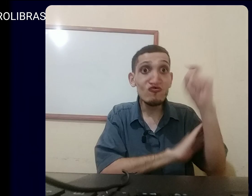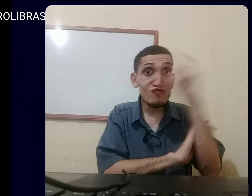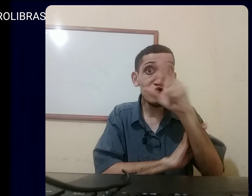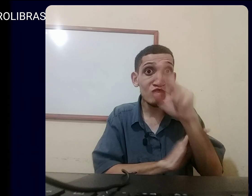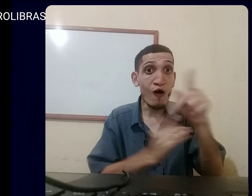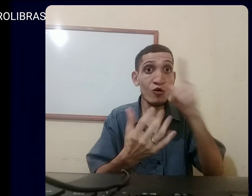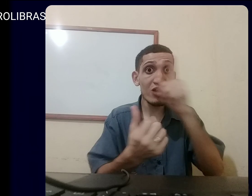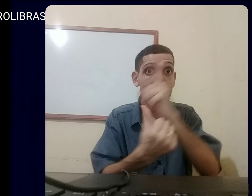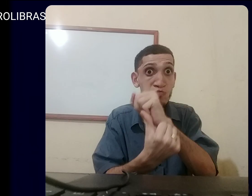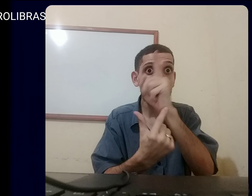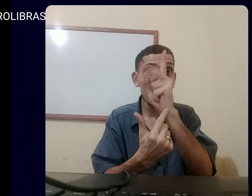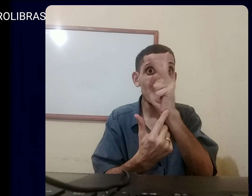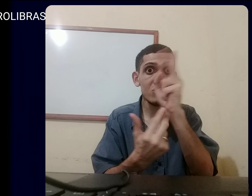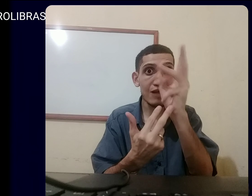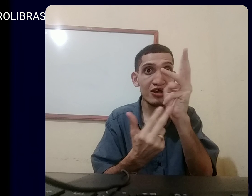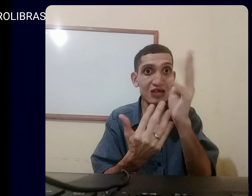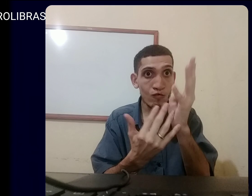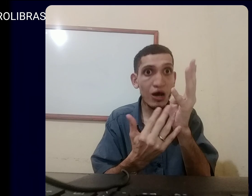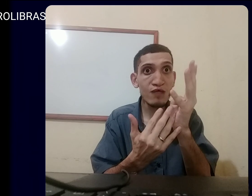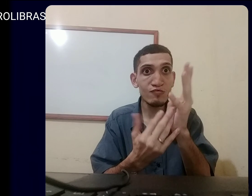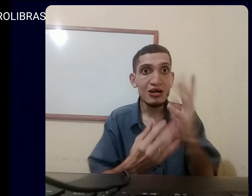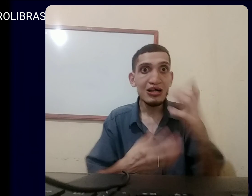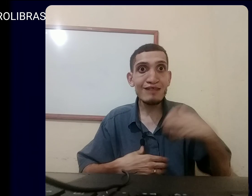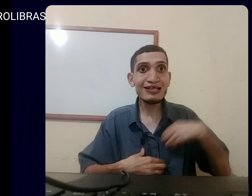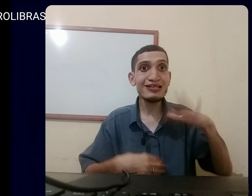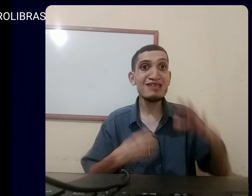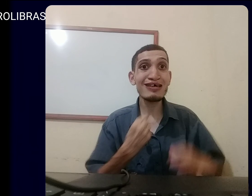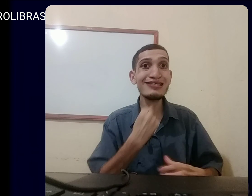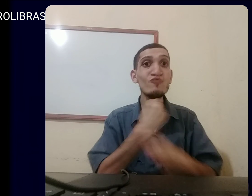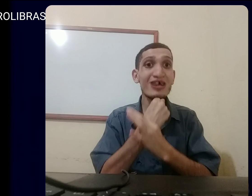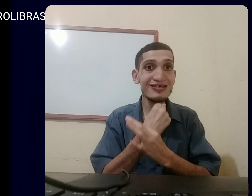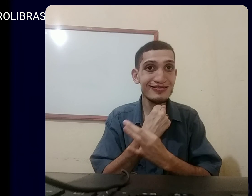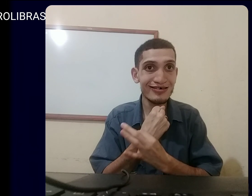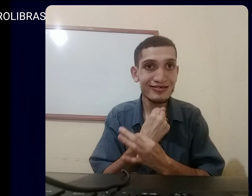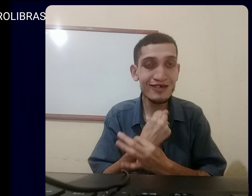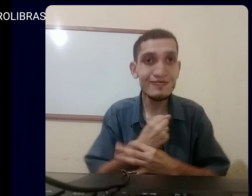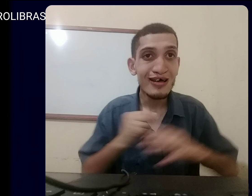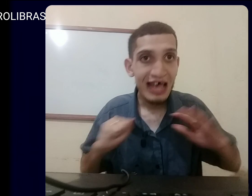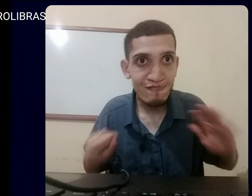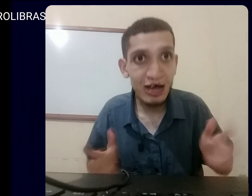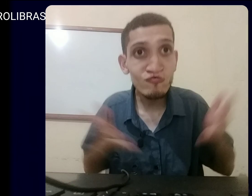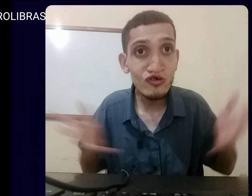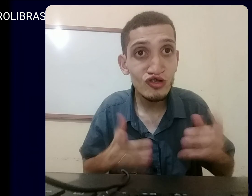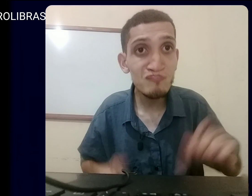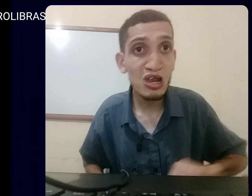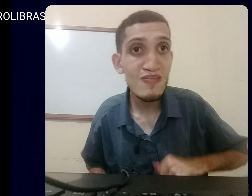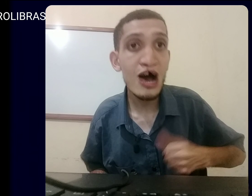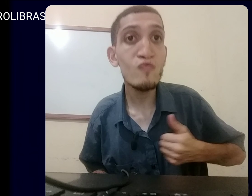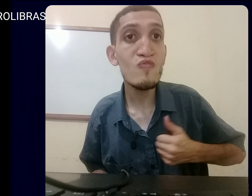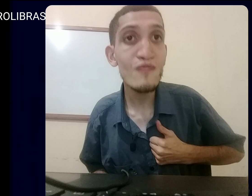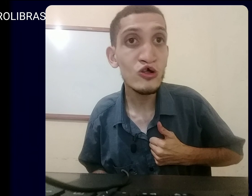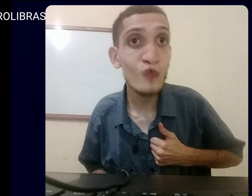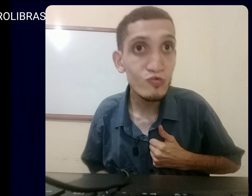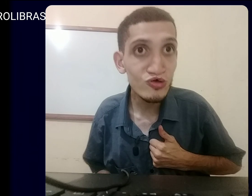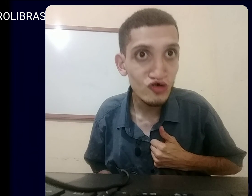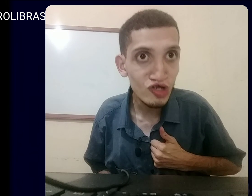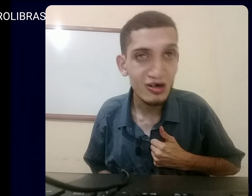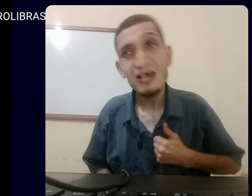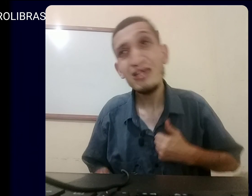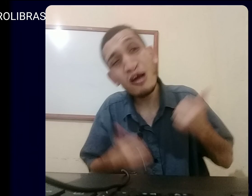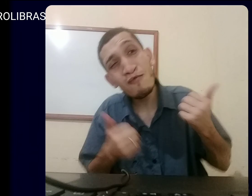artigo difícil, o A1, A2, A3, A4, você vai sentir mais segurança, então é mais um espima além da sua